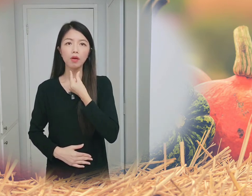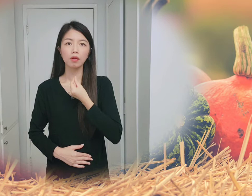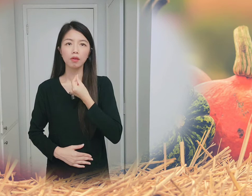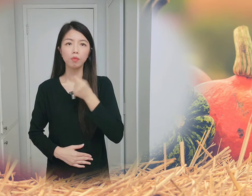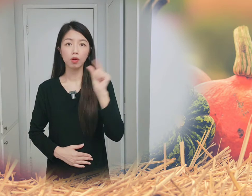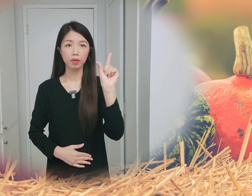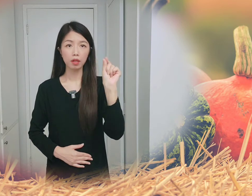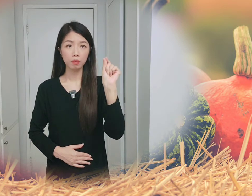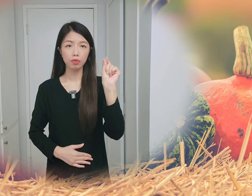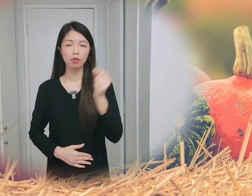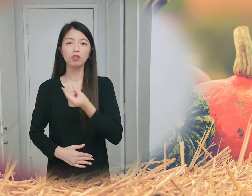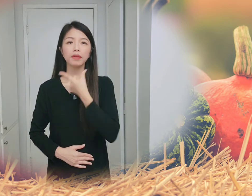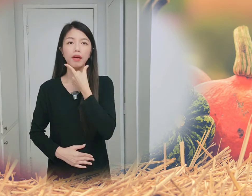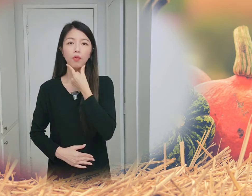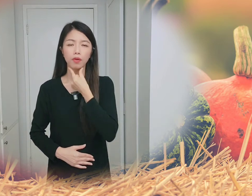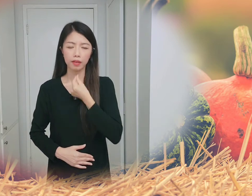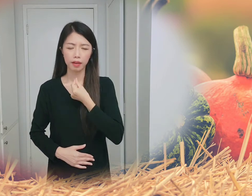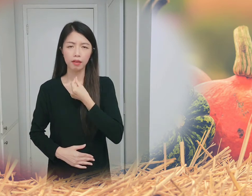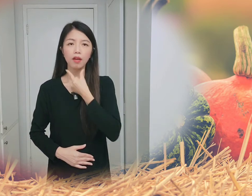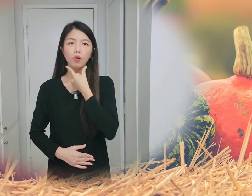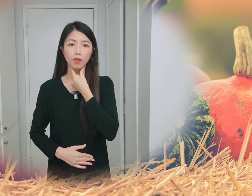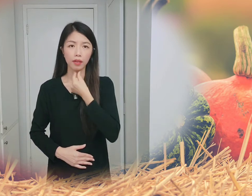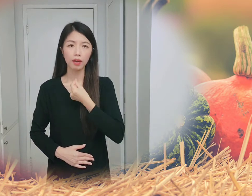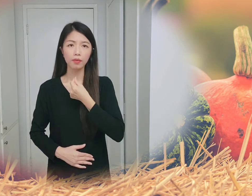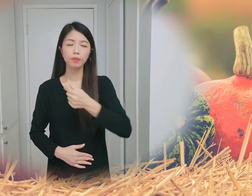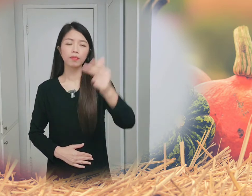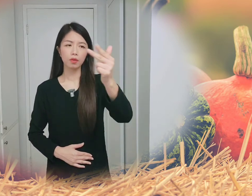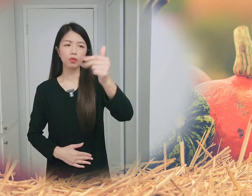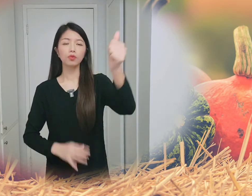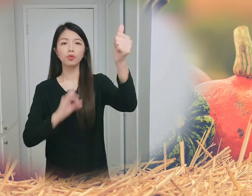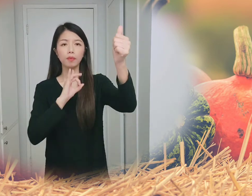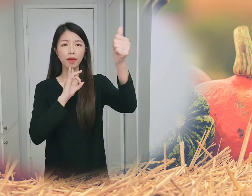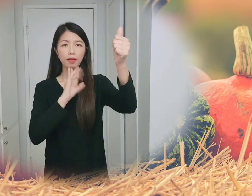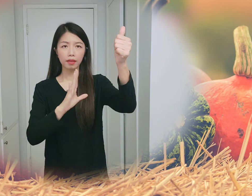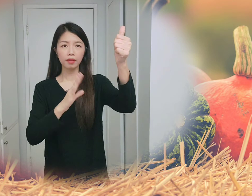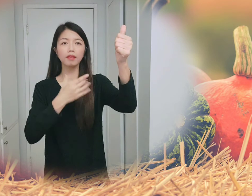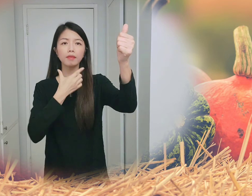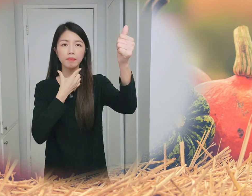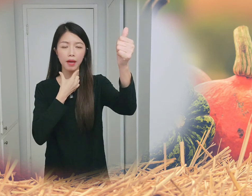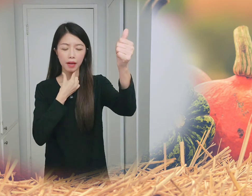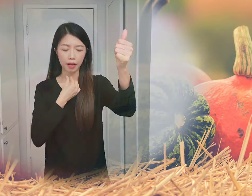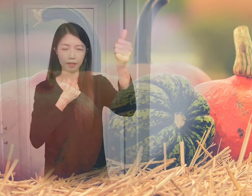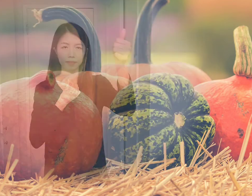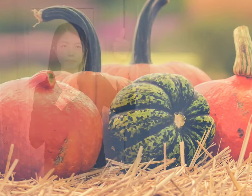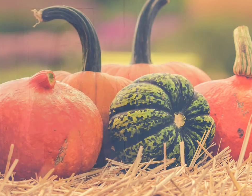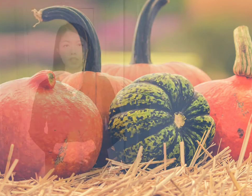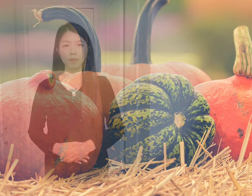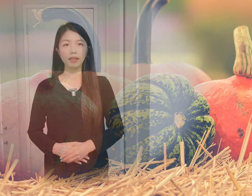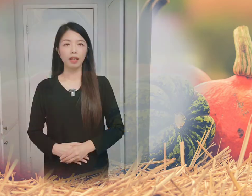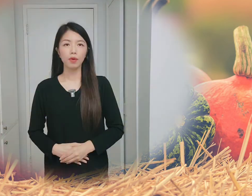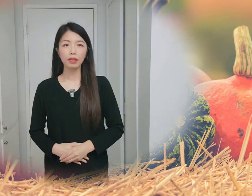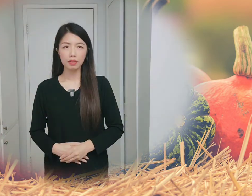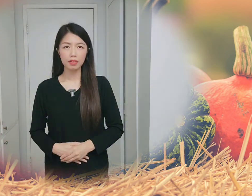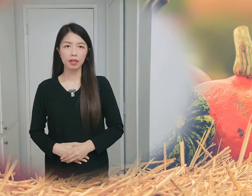내려오면서 엄지검지를 붙여주시면 돼요. 원하다. 원하다. 주만 바라라.